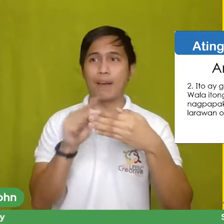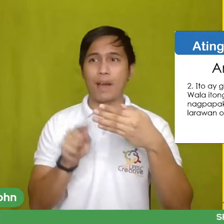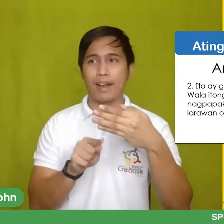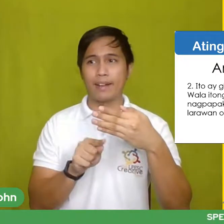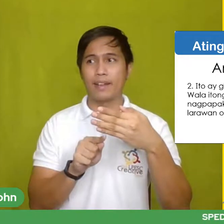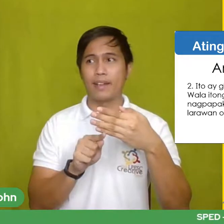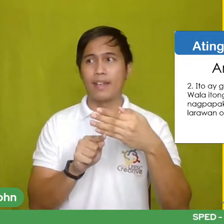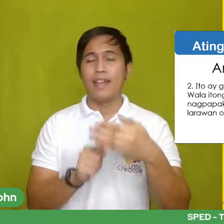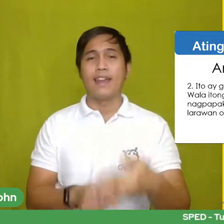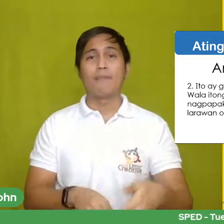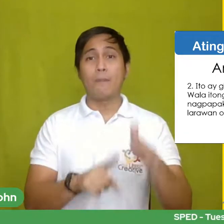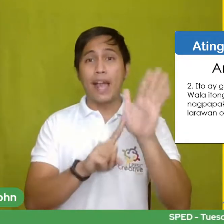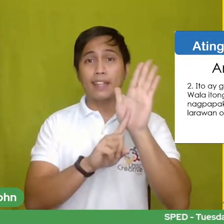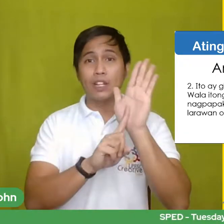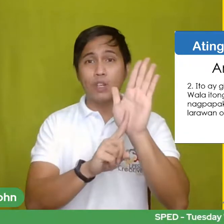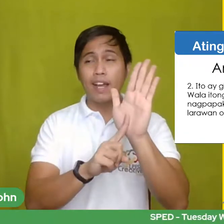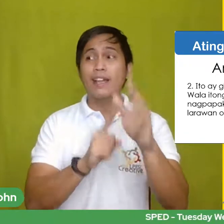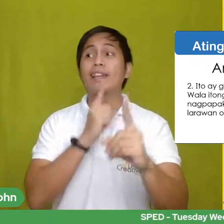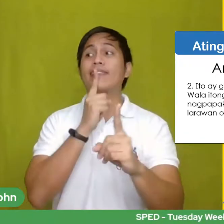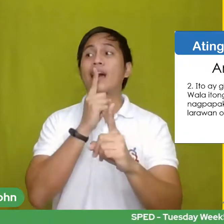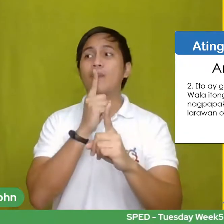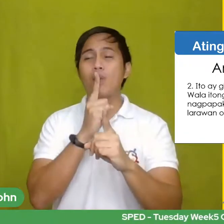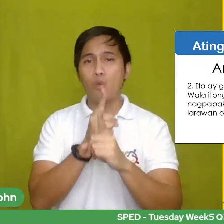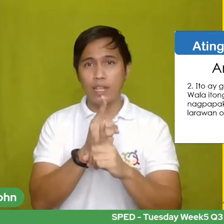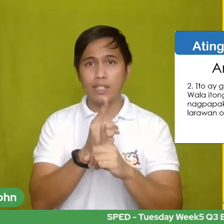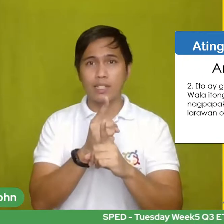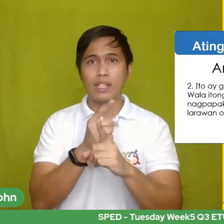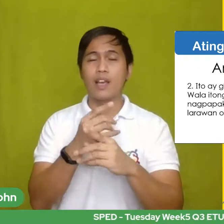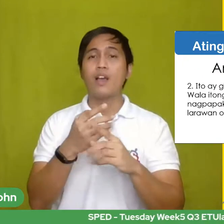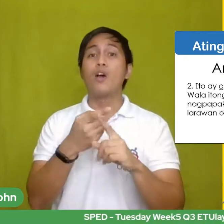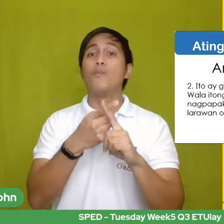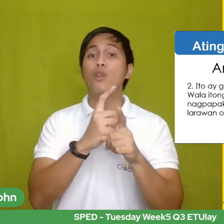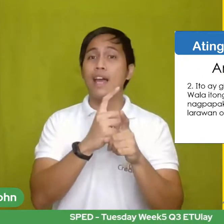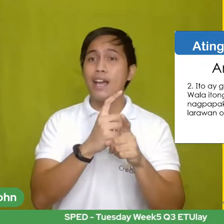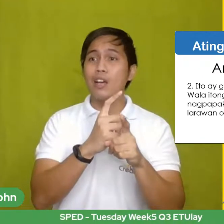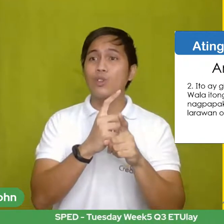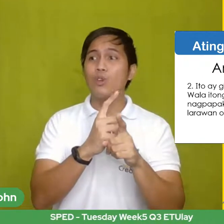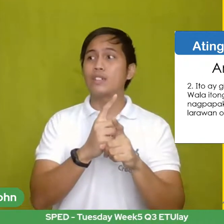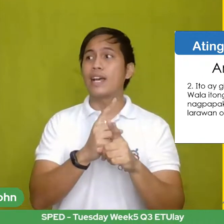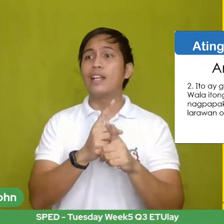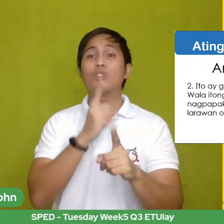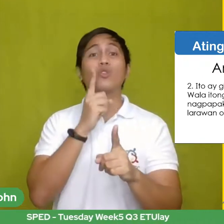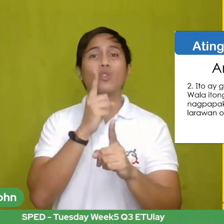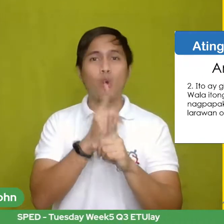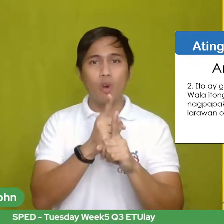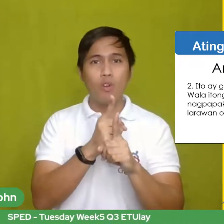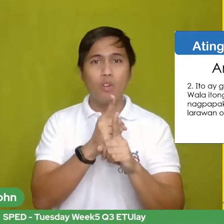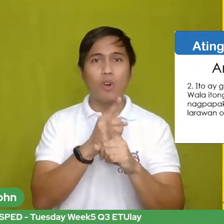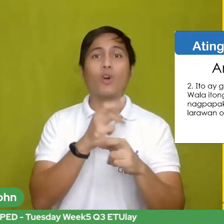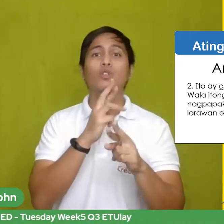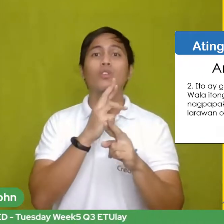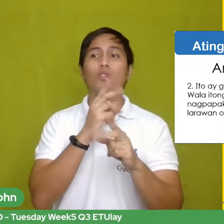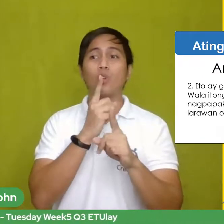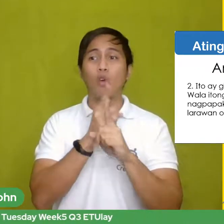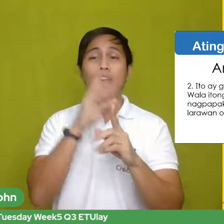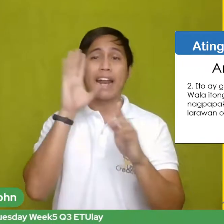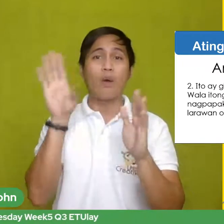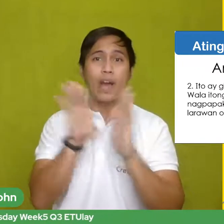lamang. Papakita ito ng tamang hugis mula doon sa totoong o totoong larawan